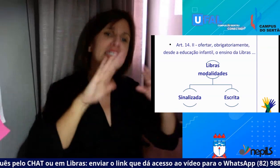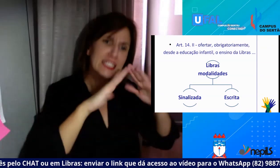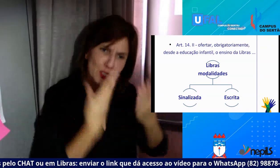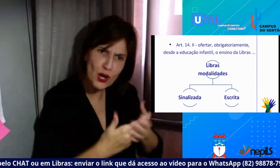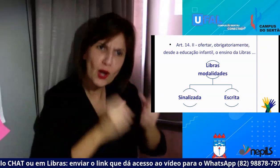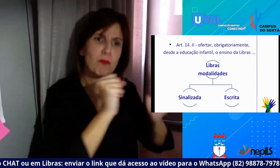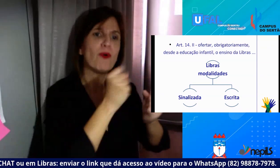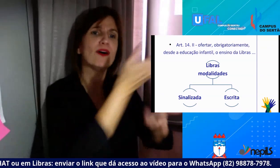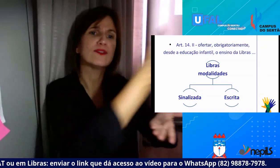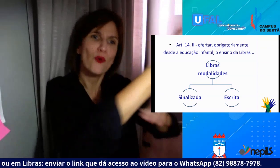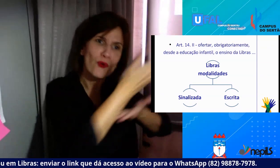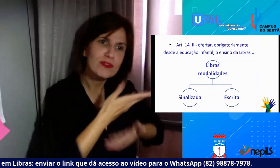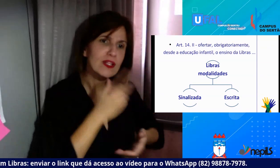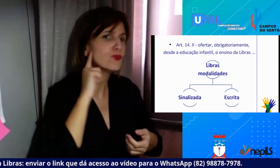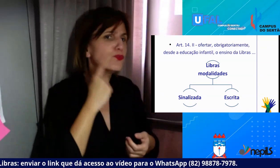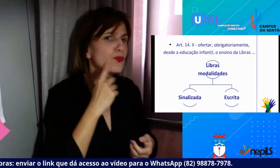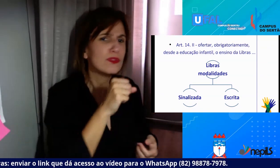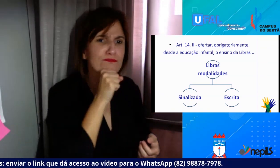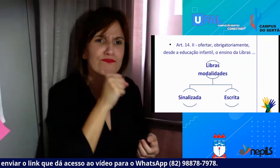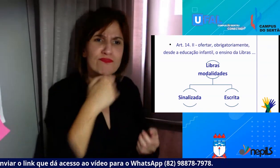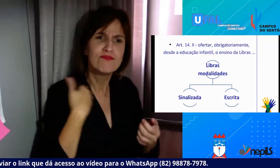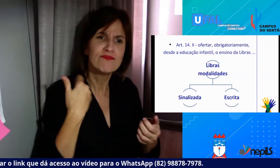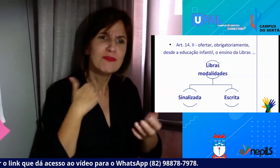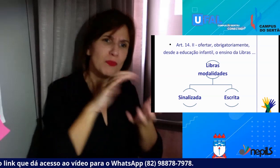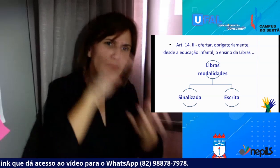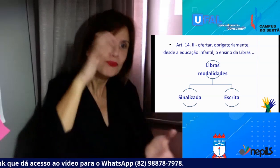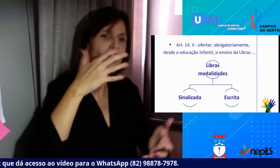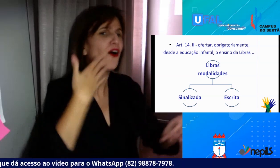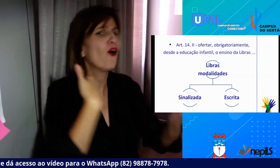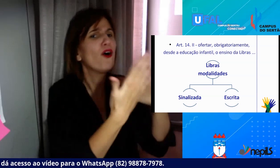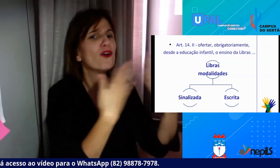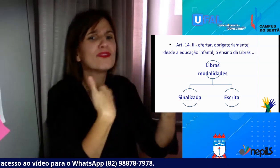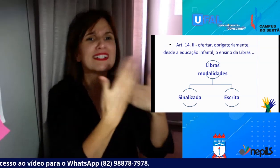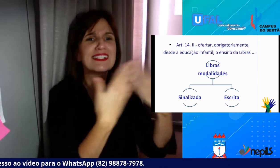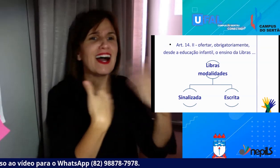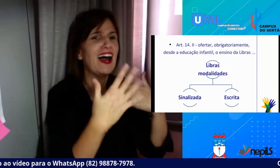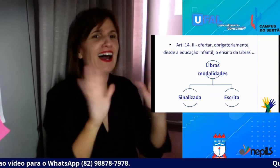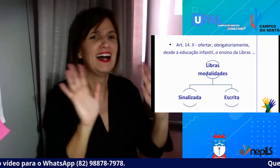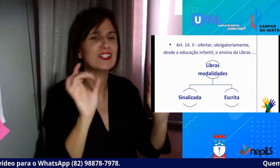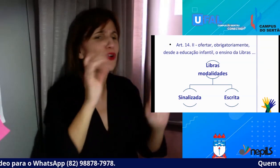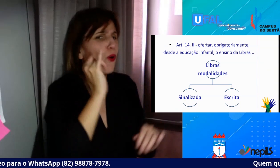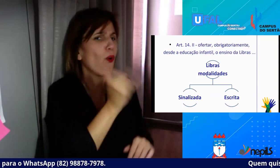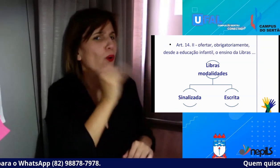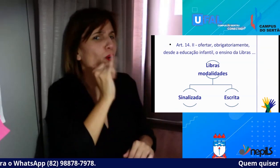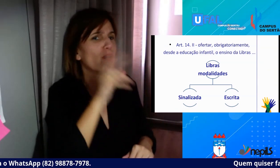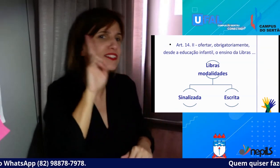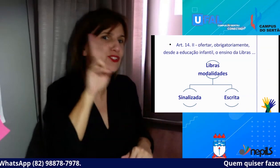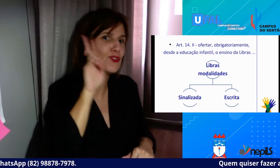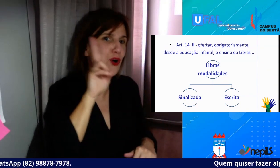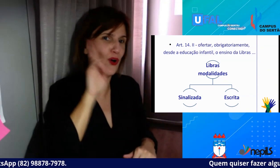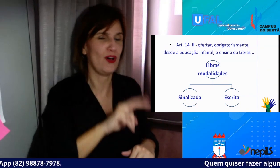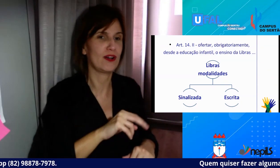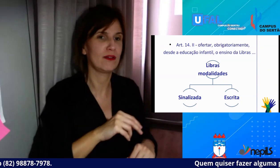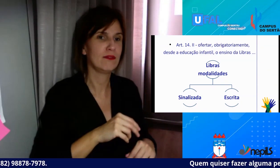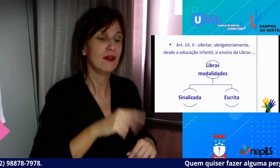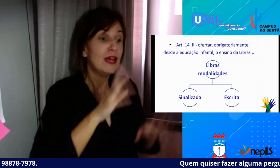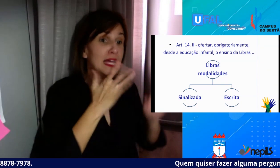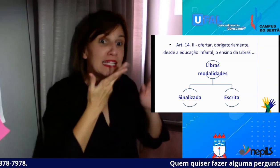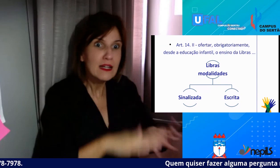Talvez as crianças, por exemplo, não me conheçam, então em festas as pessoas podem conhecer pessoas mais velhas da comunidade, pessoas